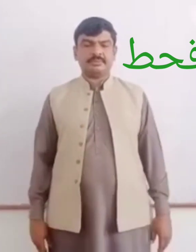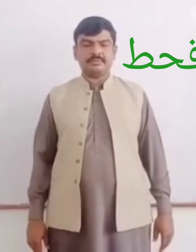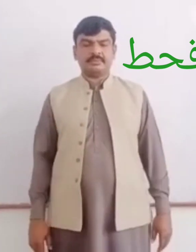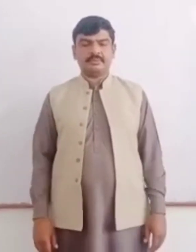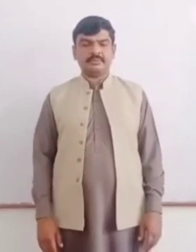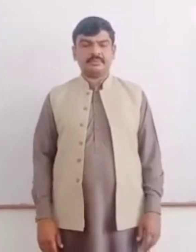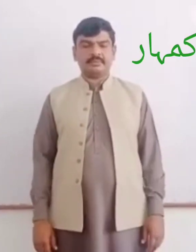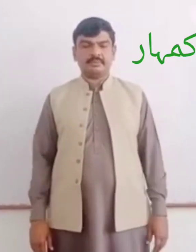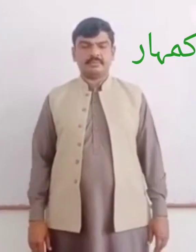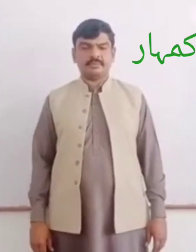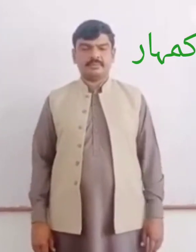कुम्हार,